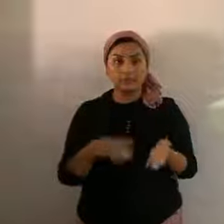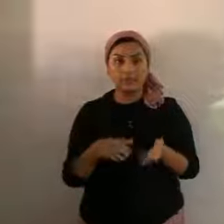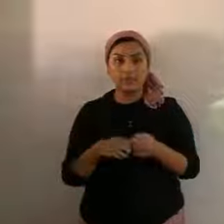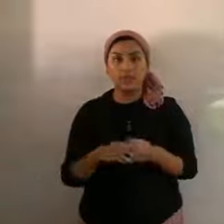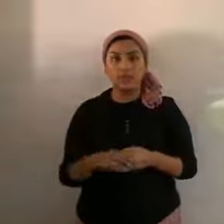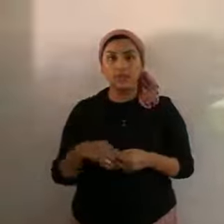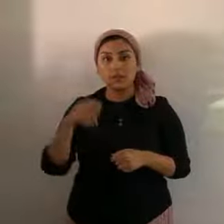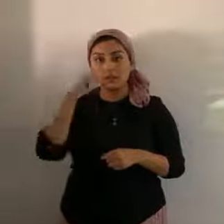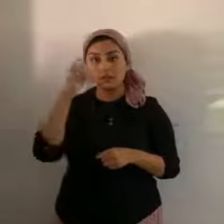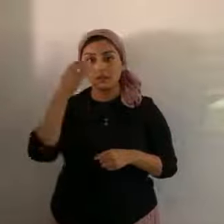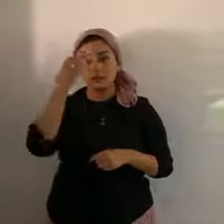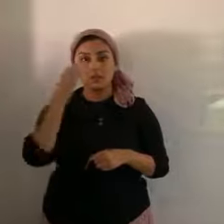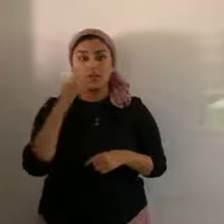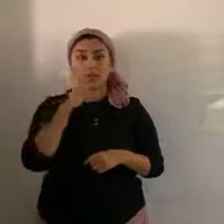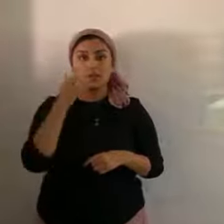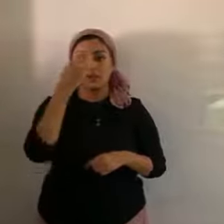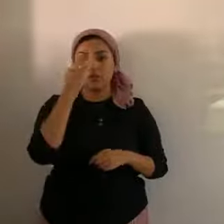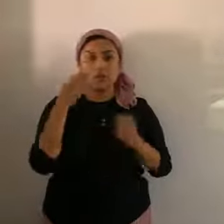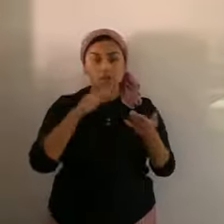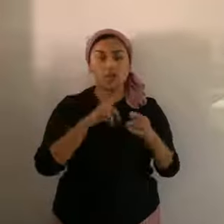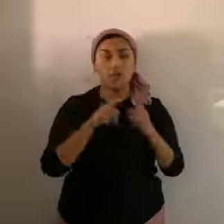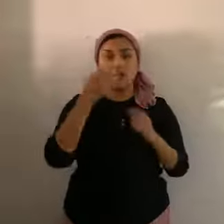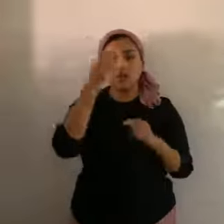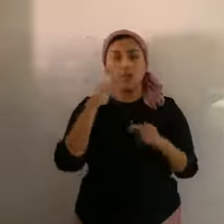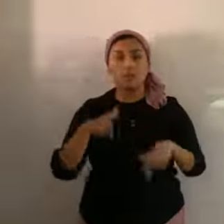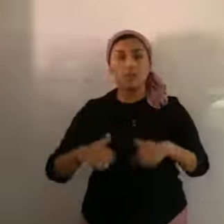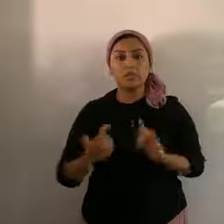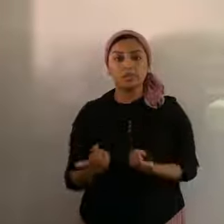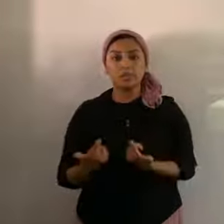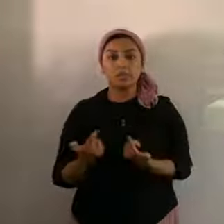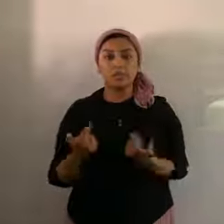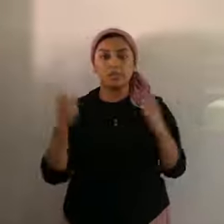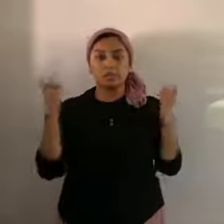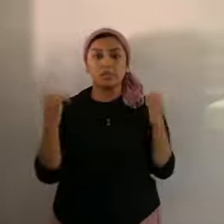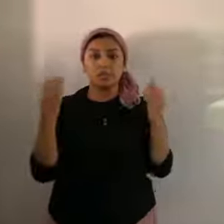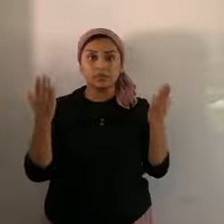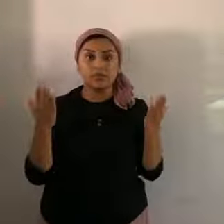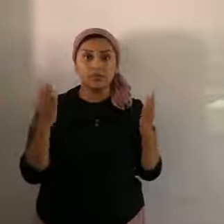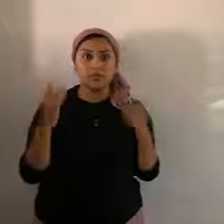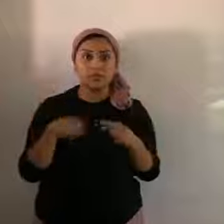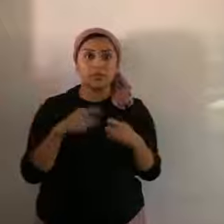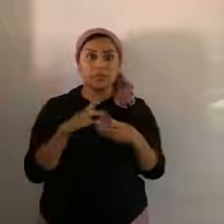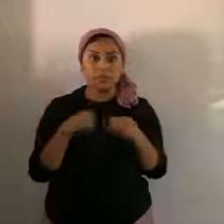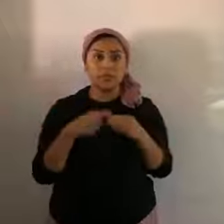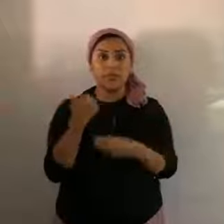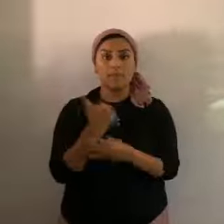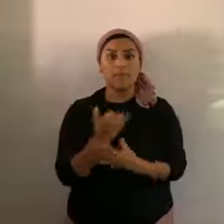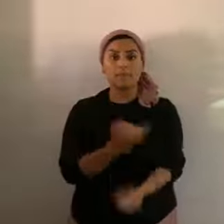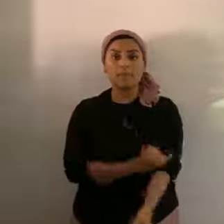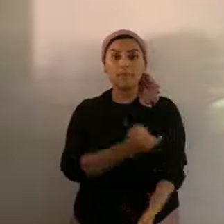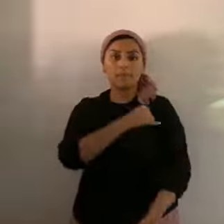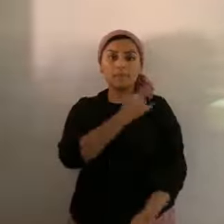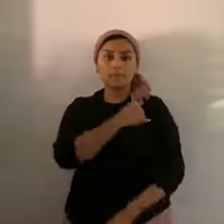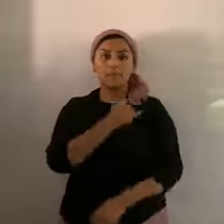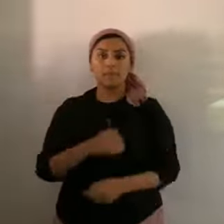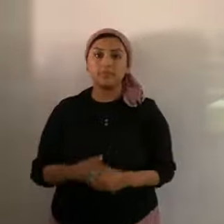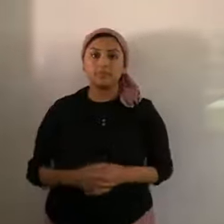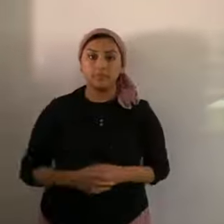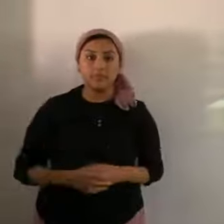porque Elohim no es Elohim de muertos, sino de vivos. Aleluya. Cuando menciona a Abraham, Isaac y Jacob,